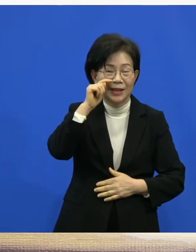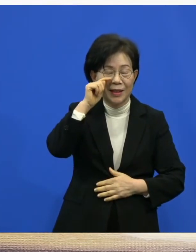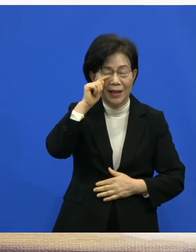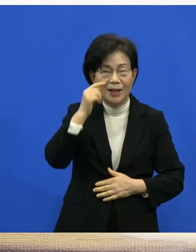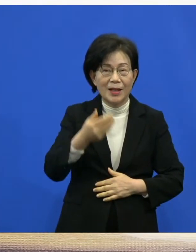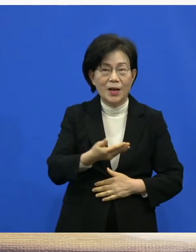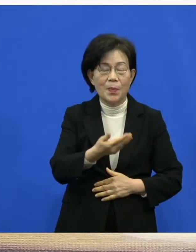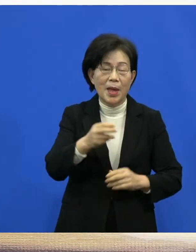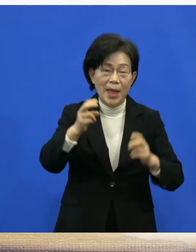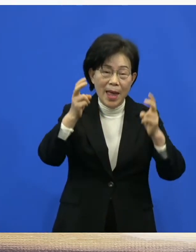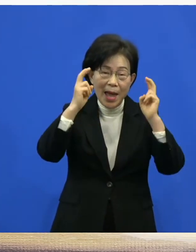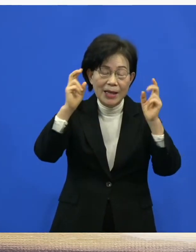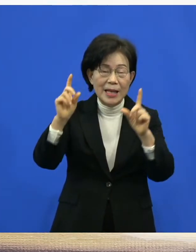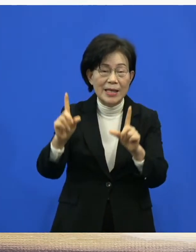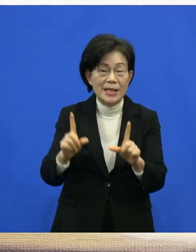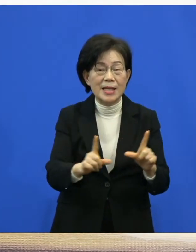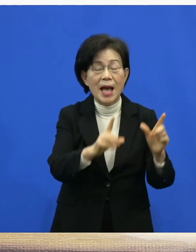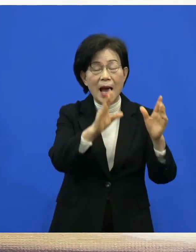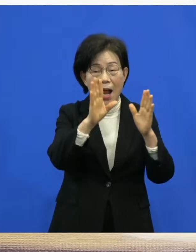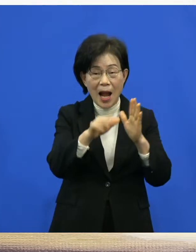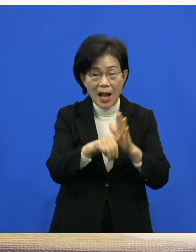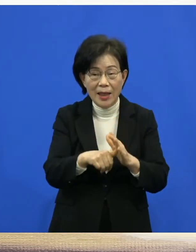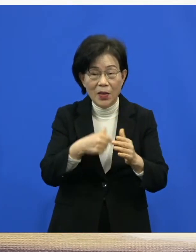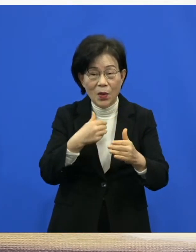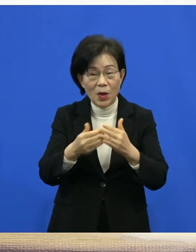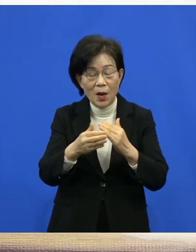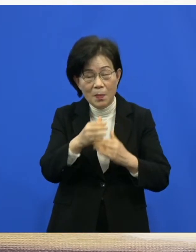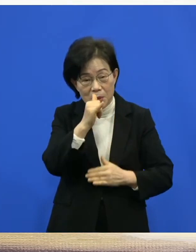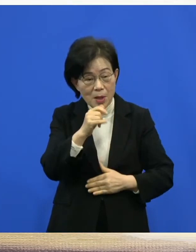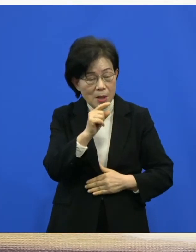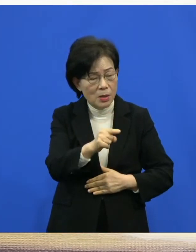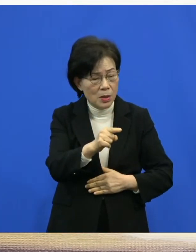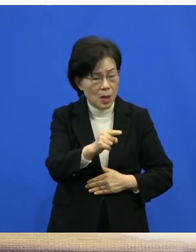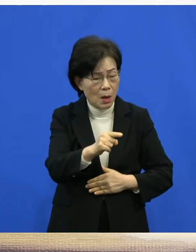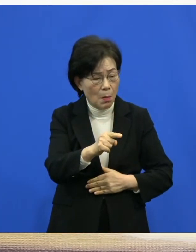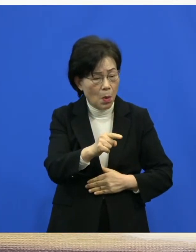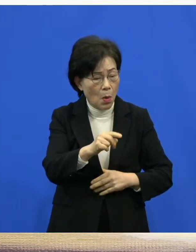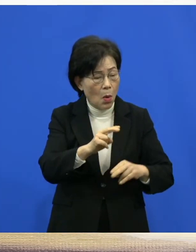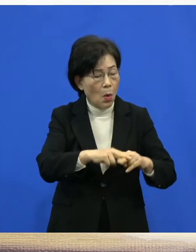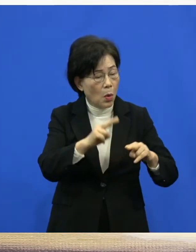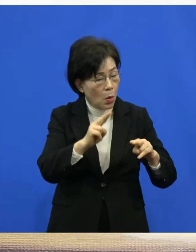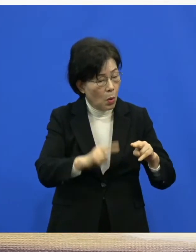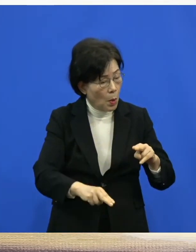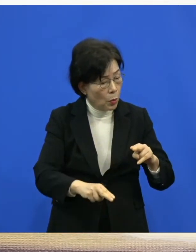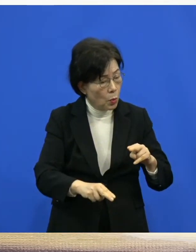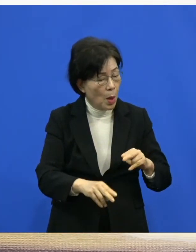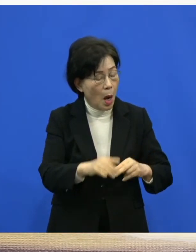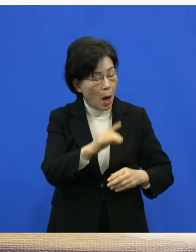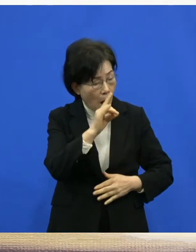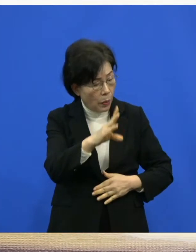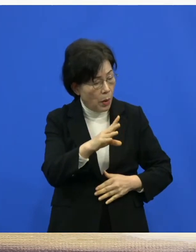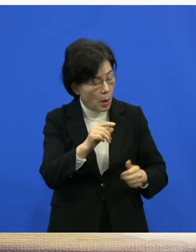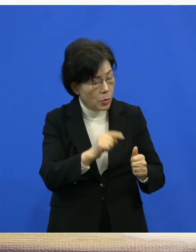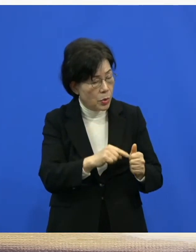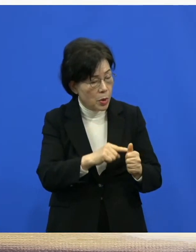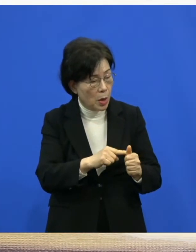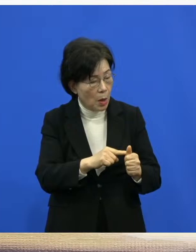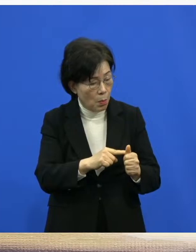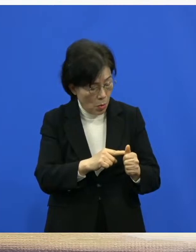여러분, 직장 생활 할 때도 그 비슷한 경험을 한 적이 있습니까? 저 사람은 나가면 안 돼. 저 사람에게 뭔가 있어.